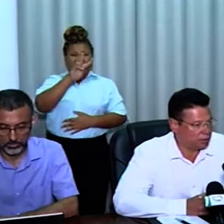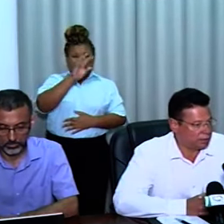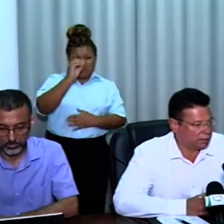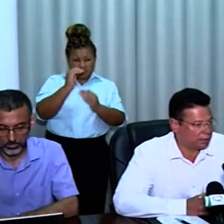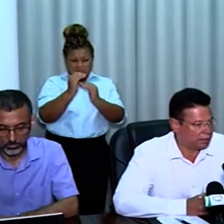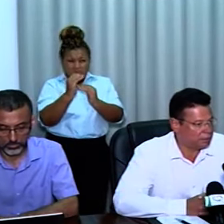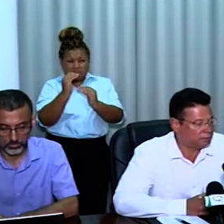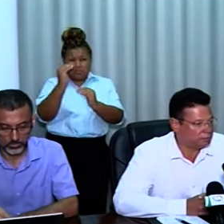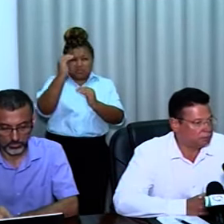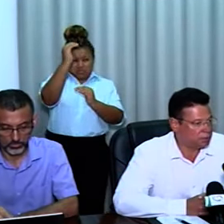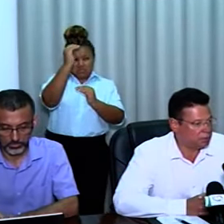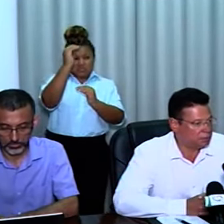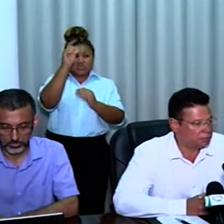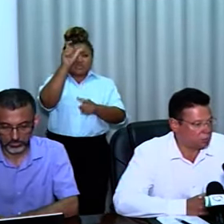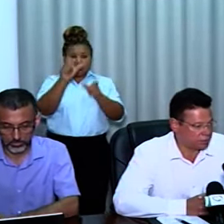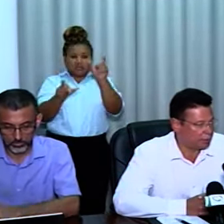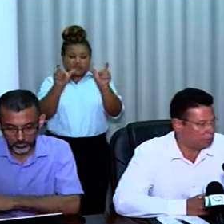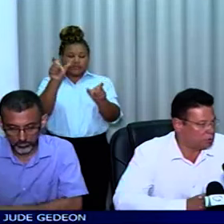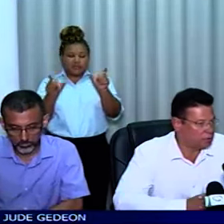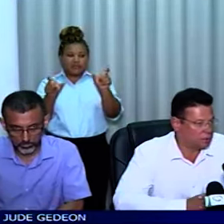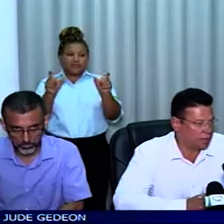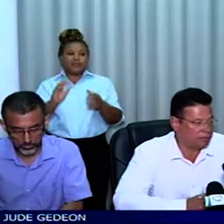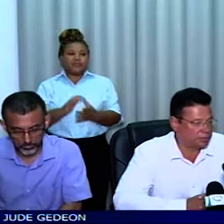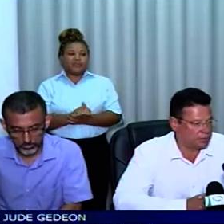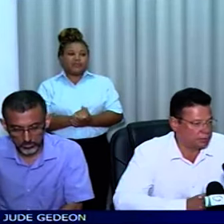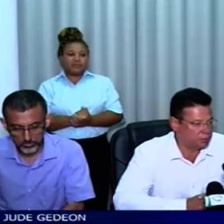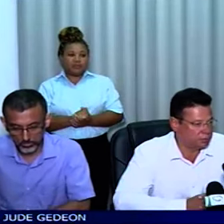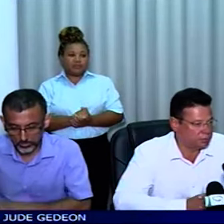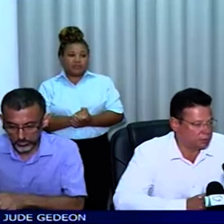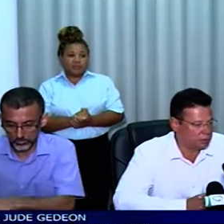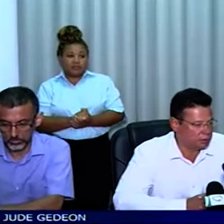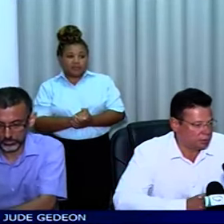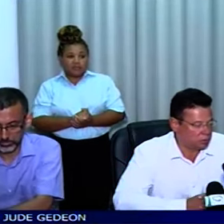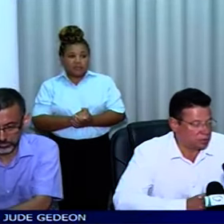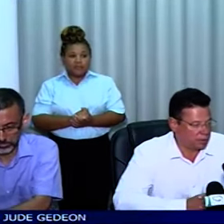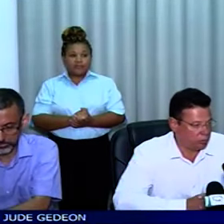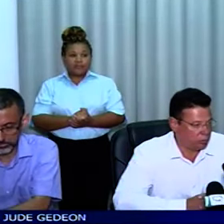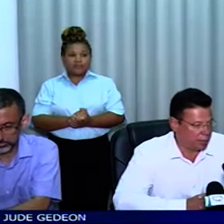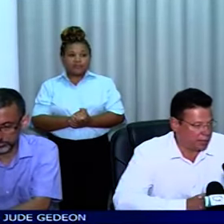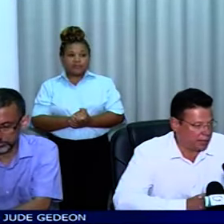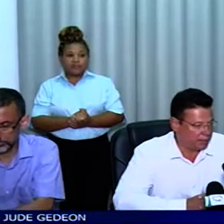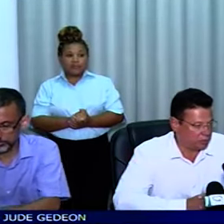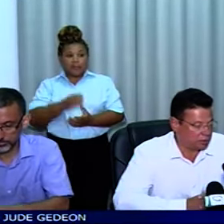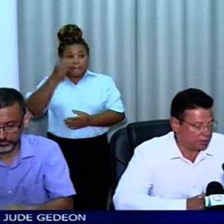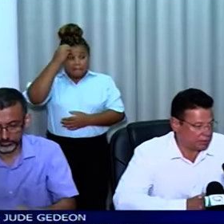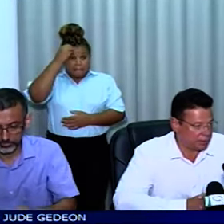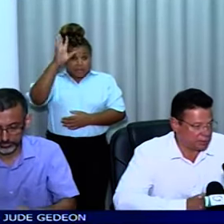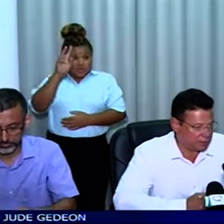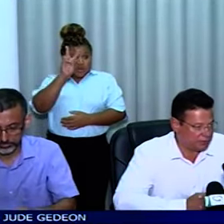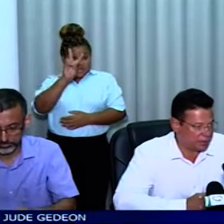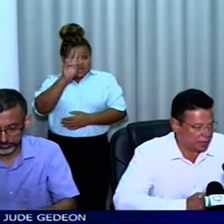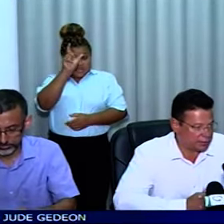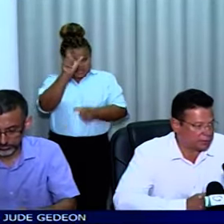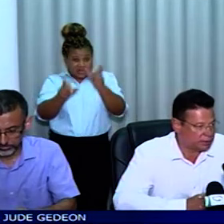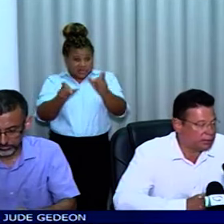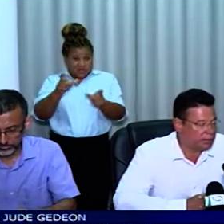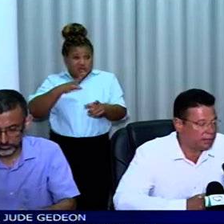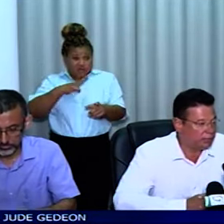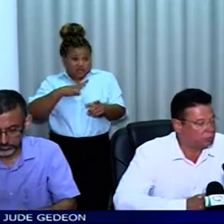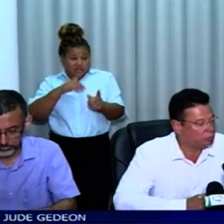tout qui gagne contact proche avec sa bonne dimon. Sur ça que le nous radar là il y a environ centaine mais ça m'en signifie qu'à